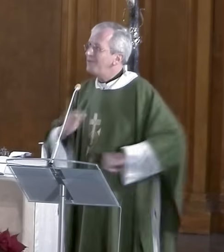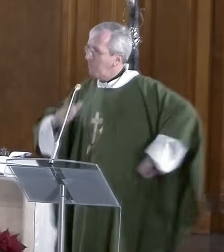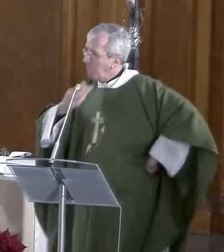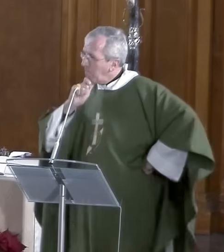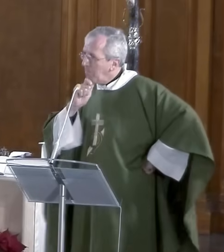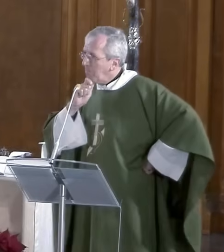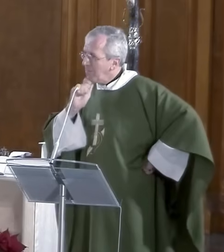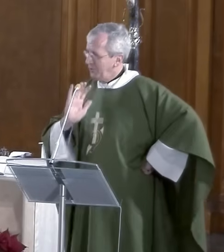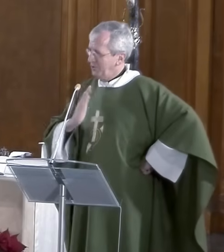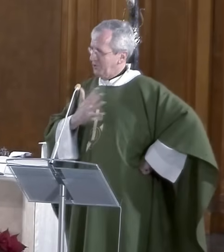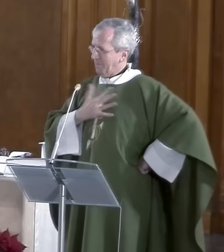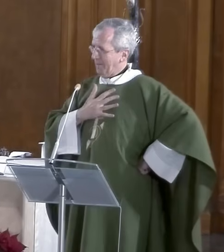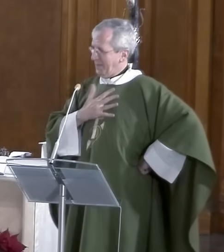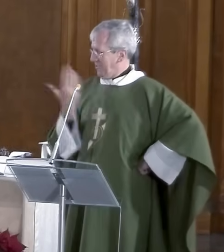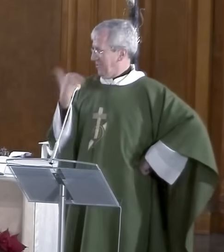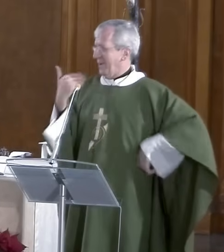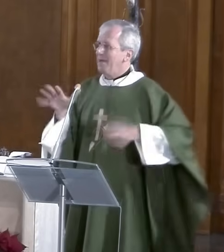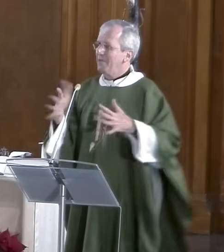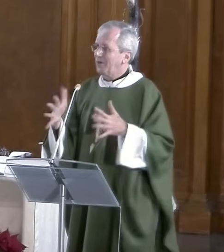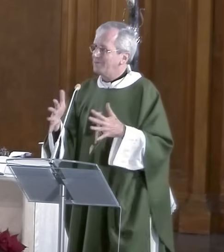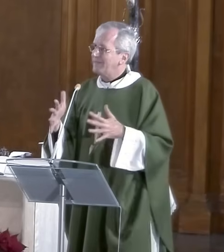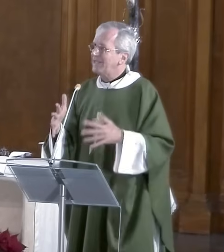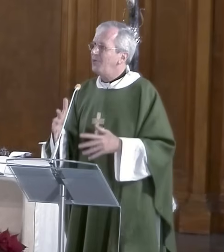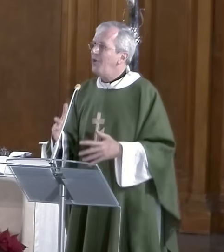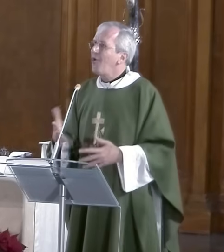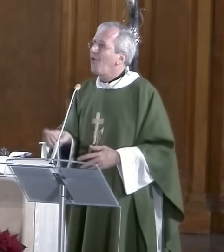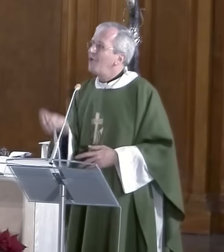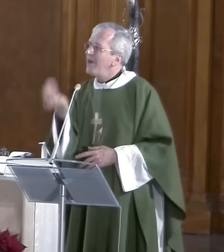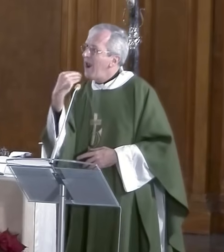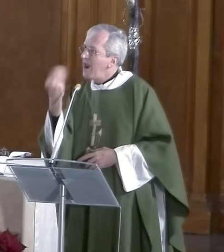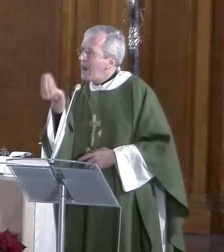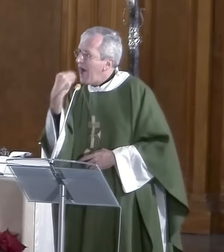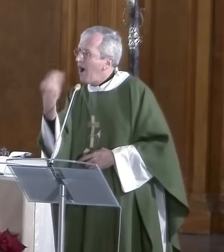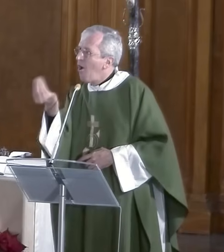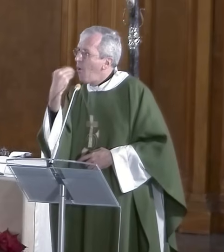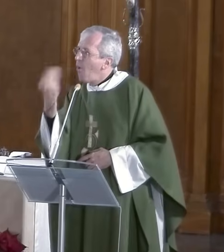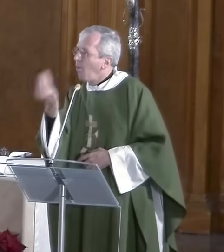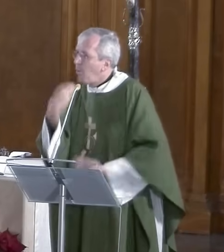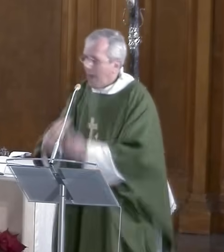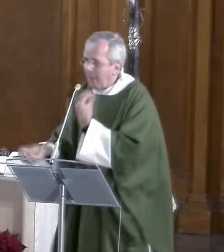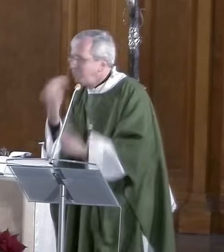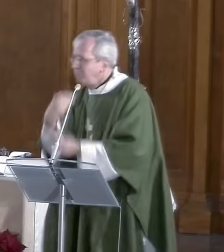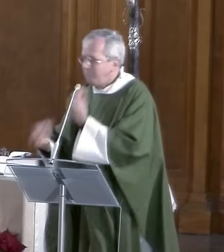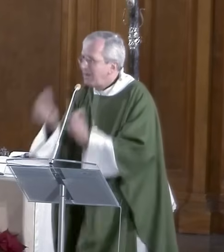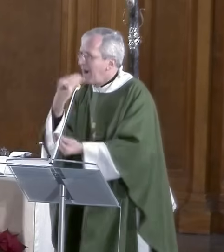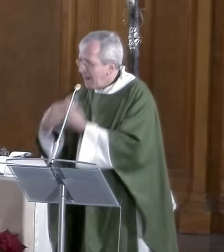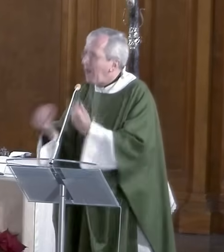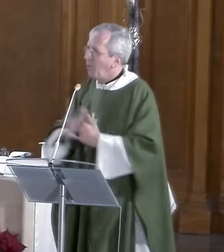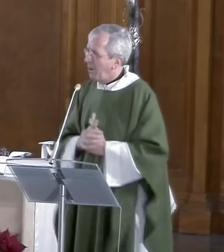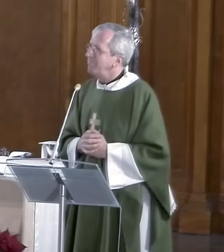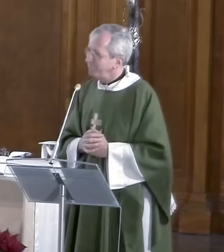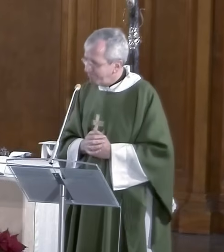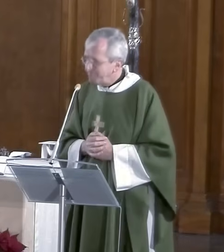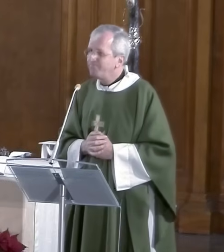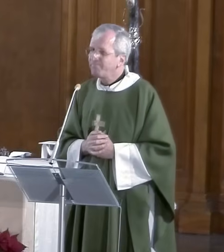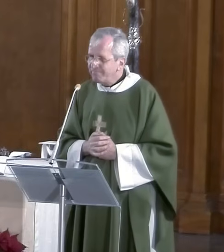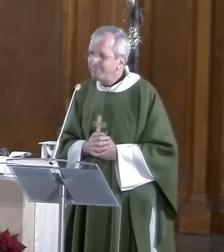vicio, nos sorprendió el miércoles pasado con la gula. La